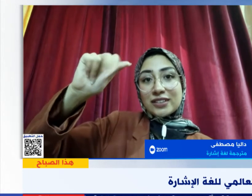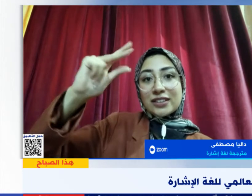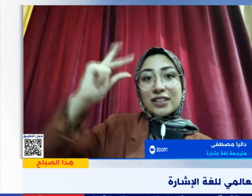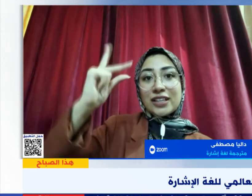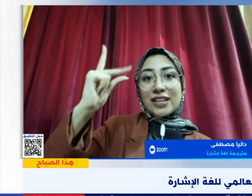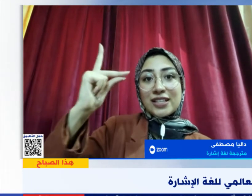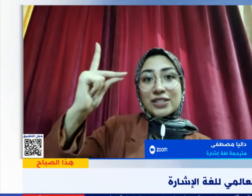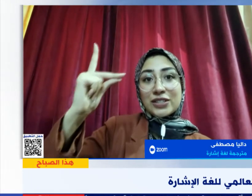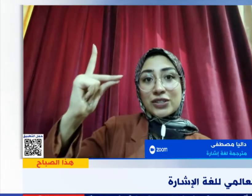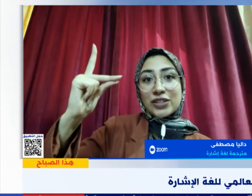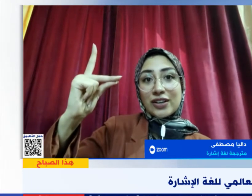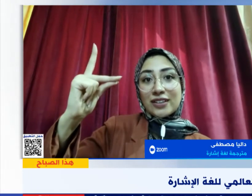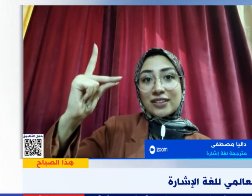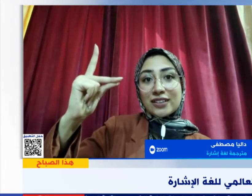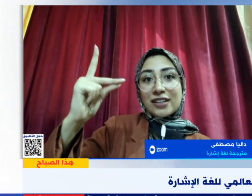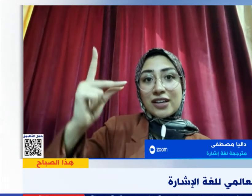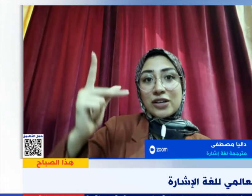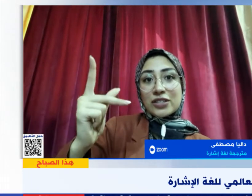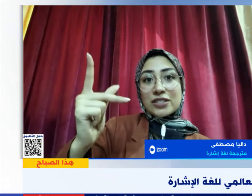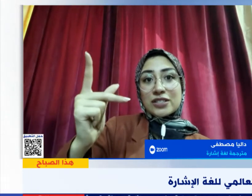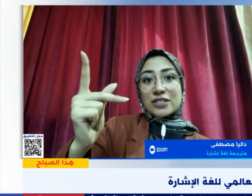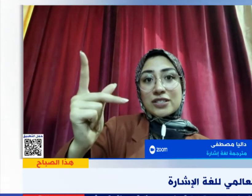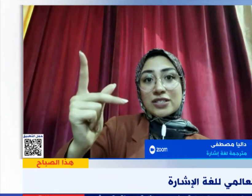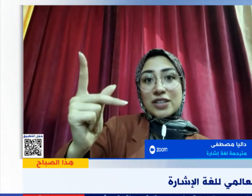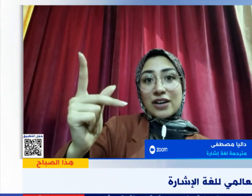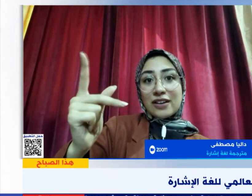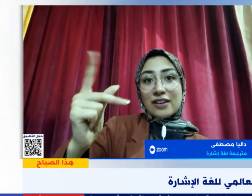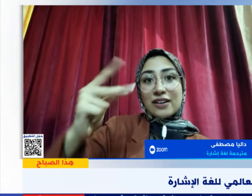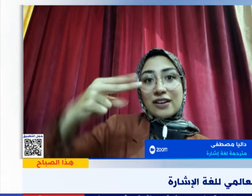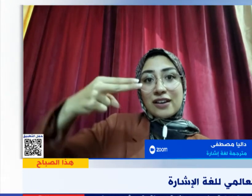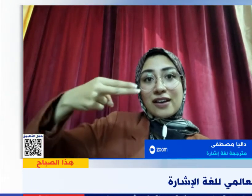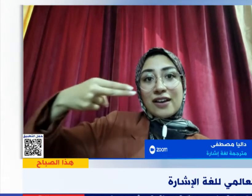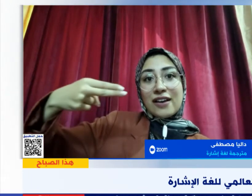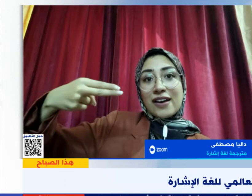ضاد، ط، ظ،